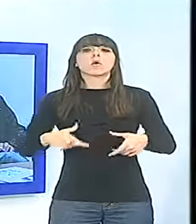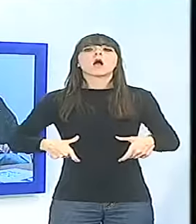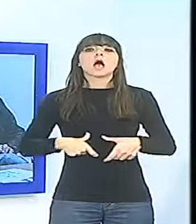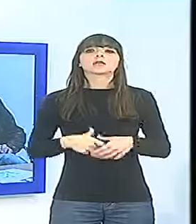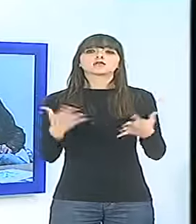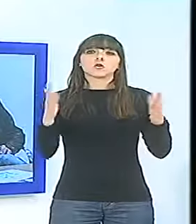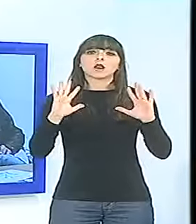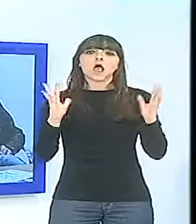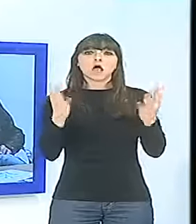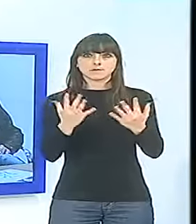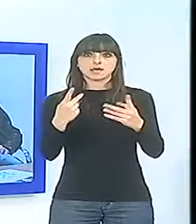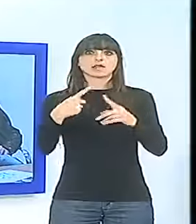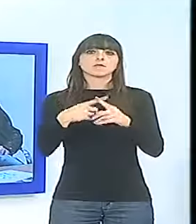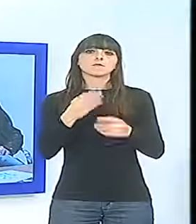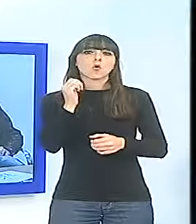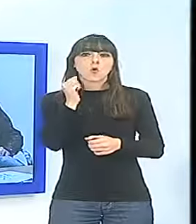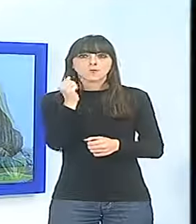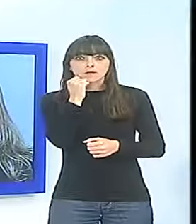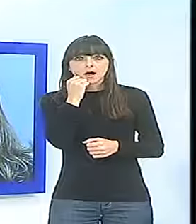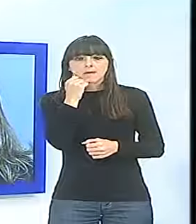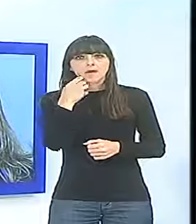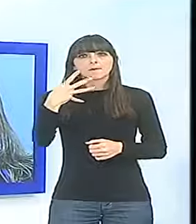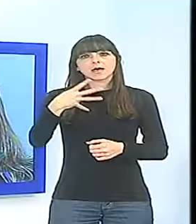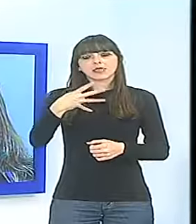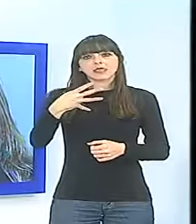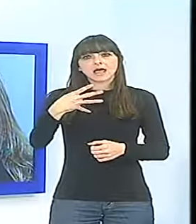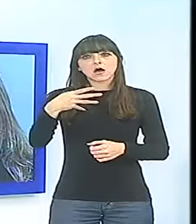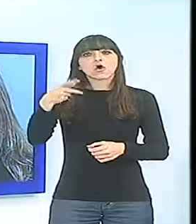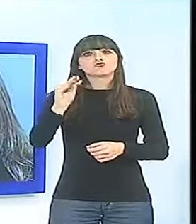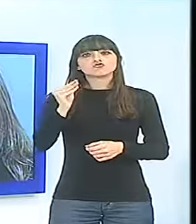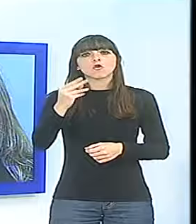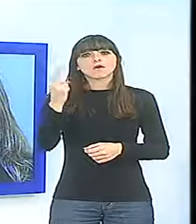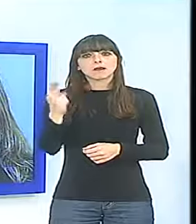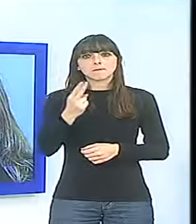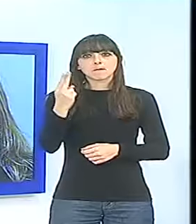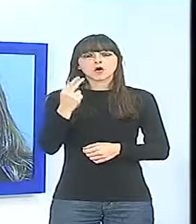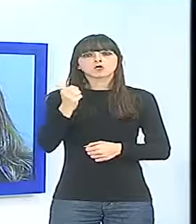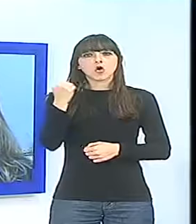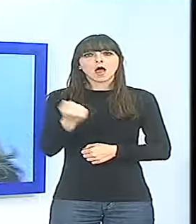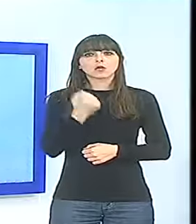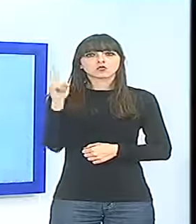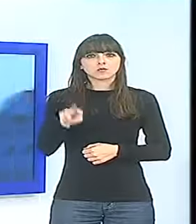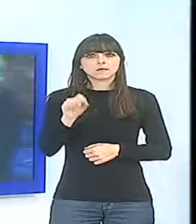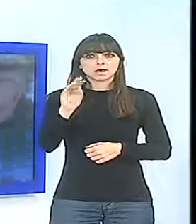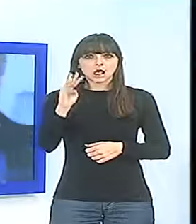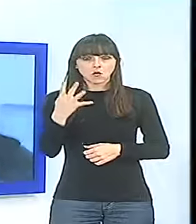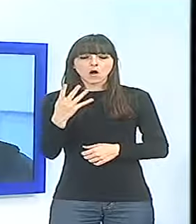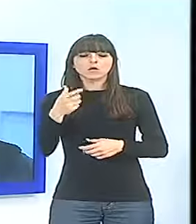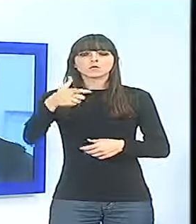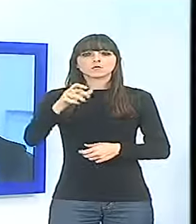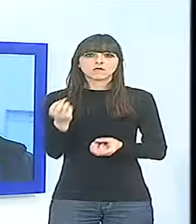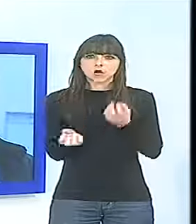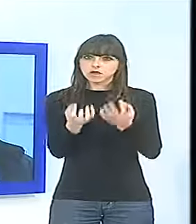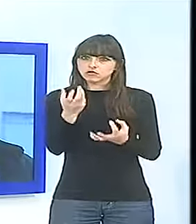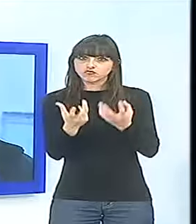soprattutto madre di Matteo, morto a 23 anni nel 2004 in un incendio alla Mobil Oil, dove lavorava da soli 20 giorni,